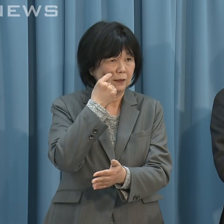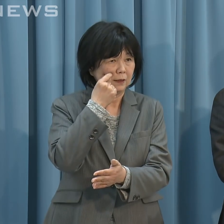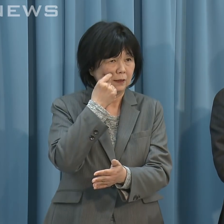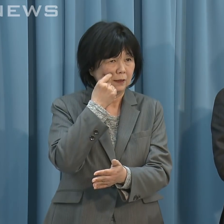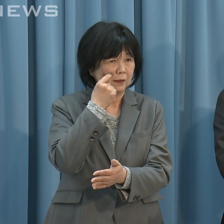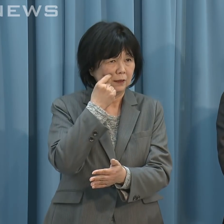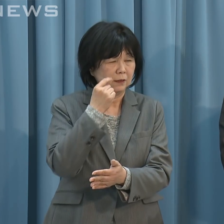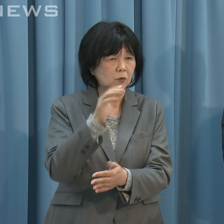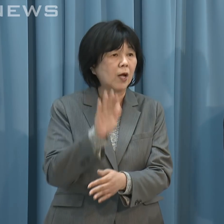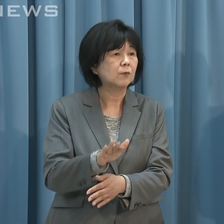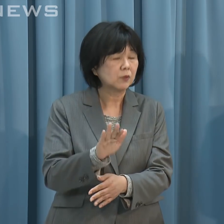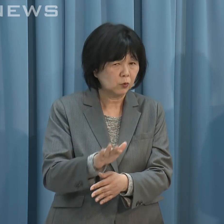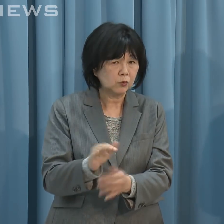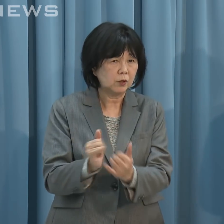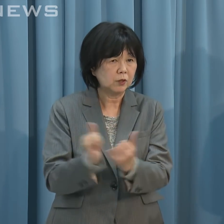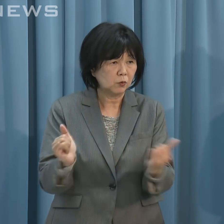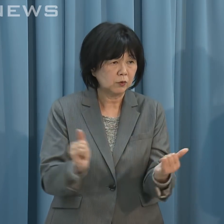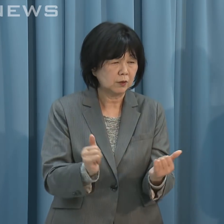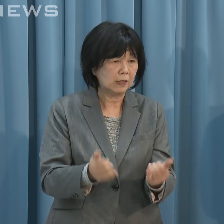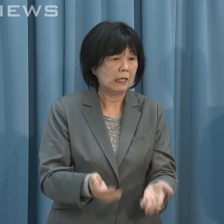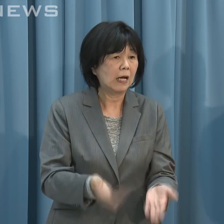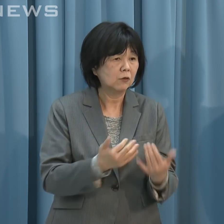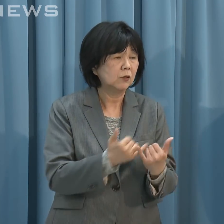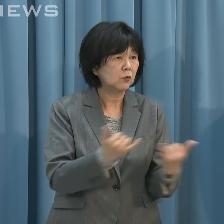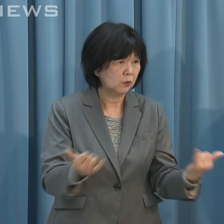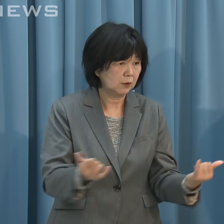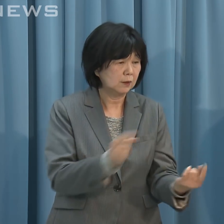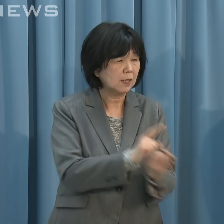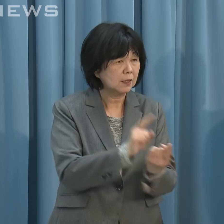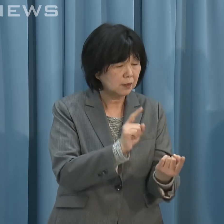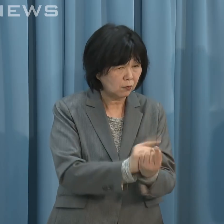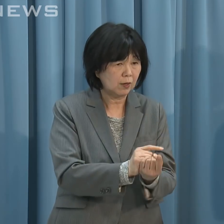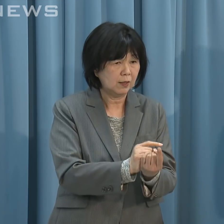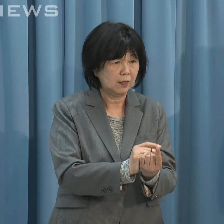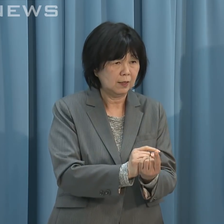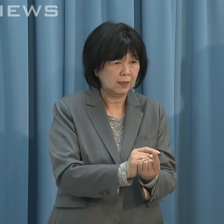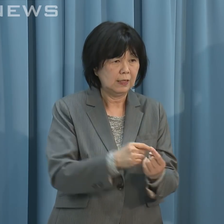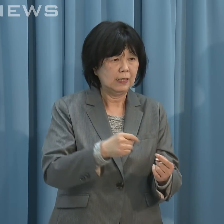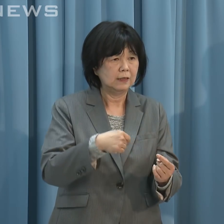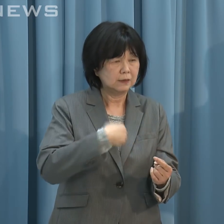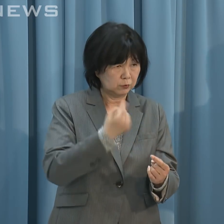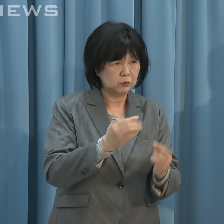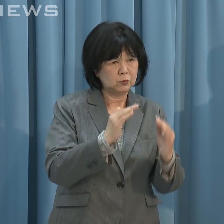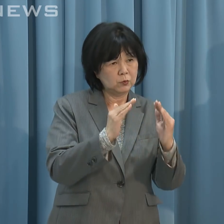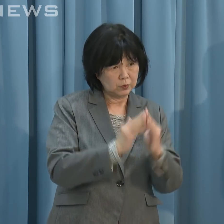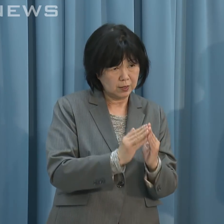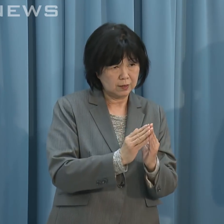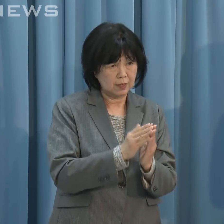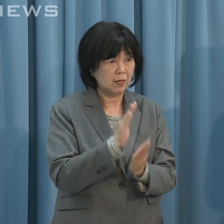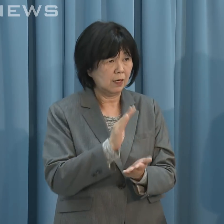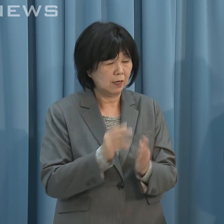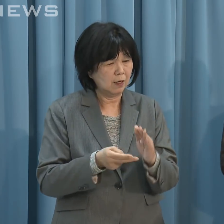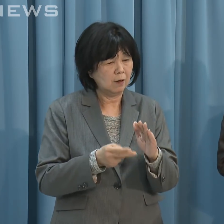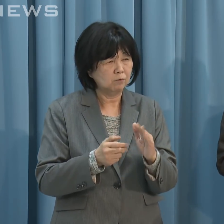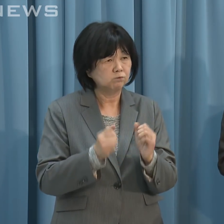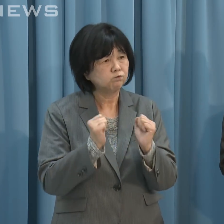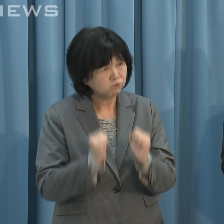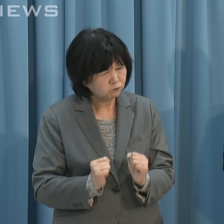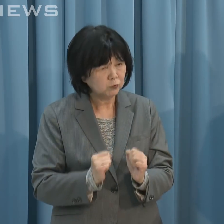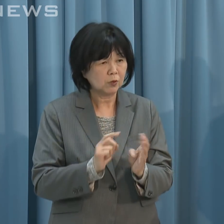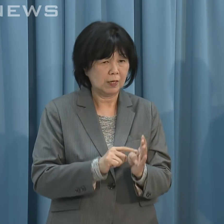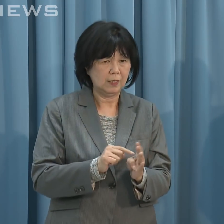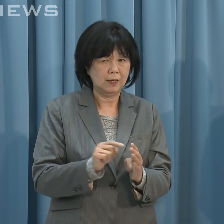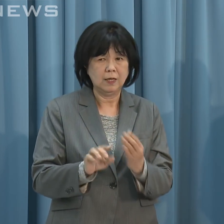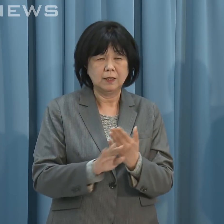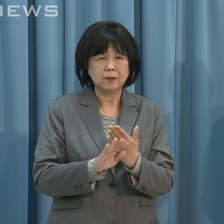ういった方々については、自宅療養あるいは民間の施設に入っていただくということが可